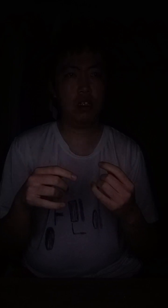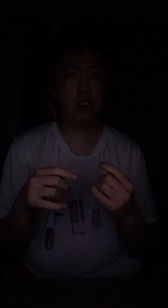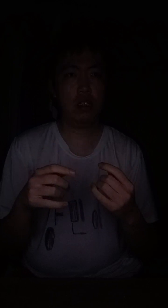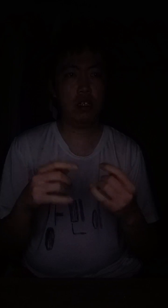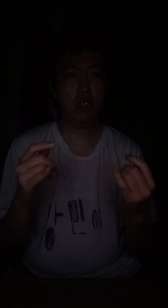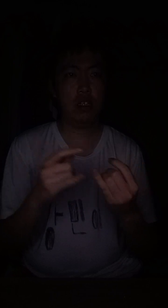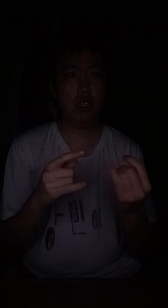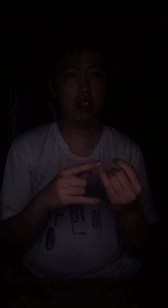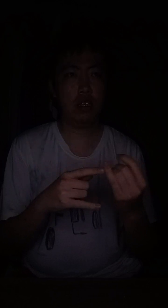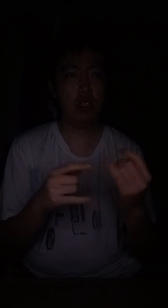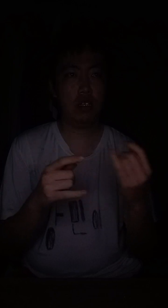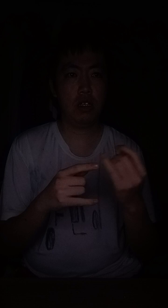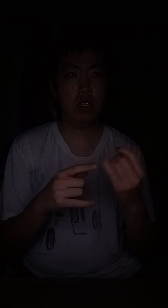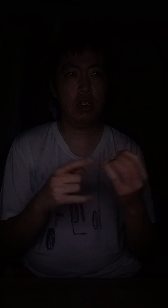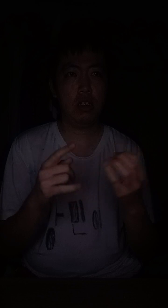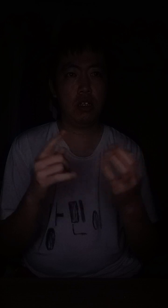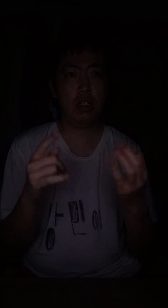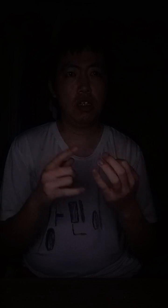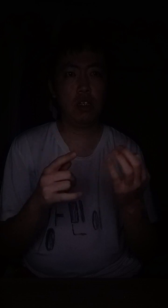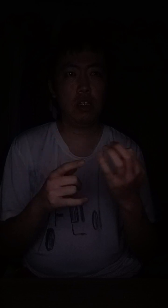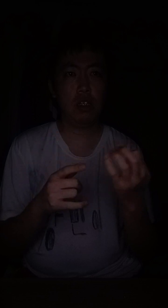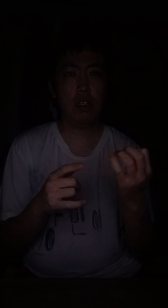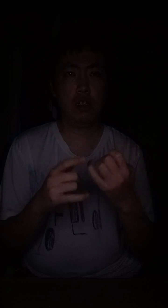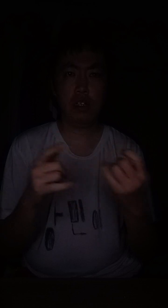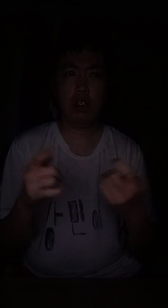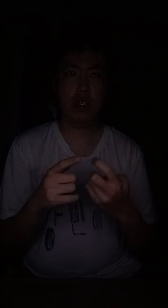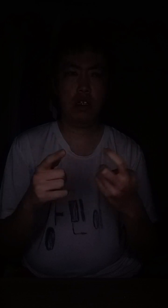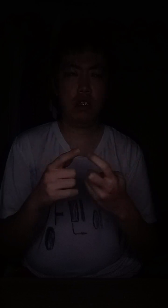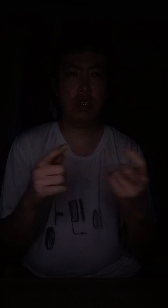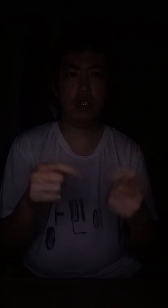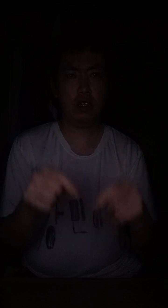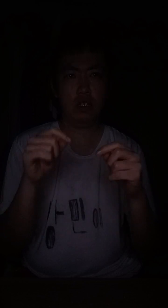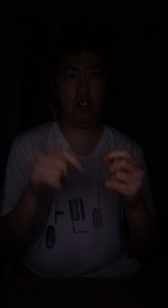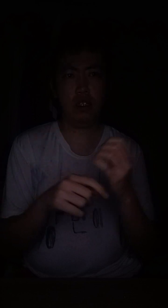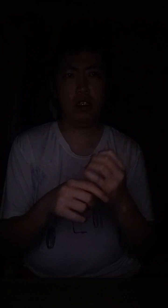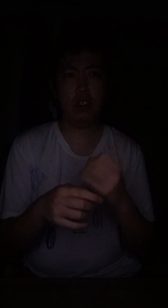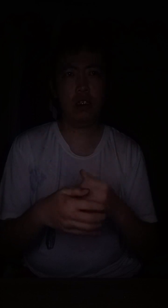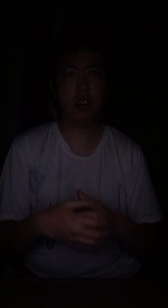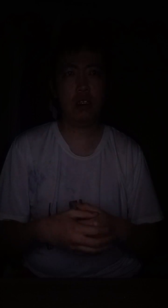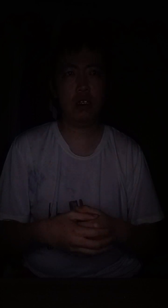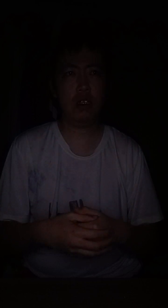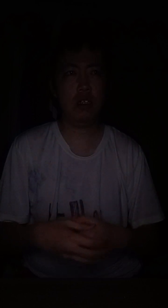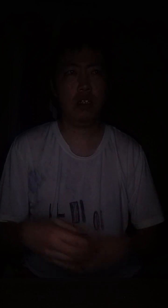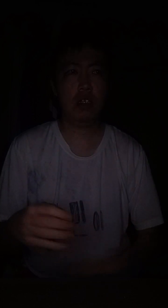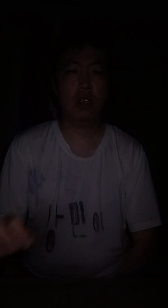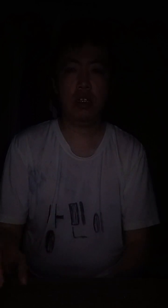이런 몰래카메라들 이젠 정말 우리 주변에서 모두 뿌리채 뽑아내야겠습니다. 지금까지 사건 파일이었습니다.